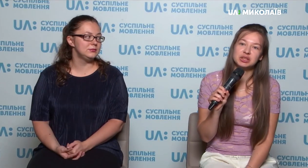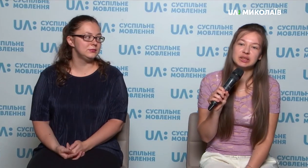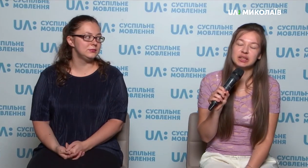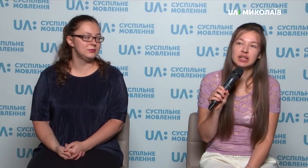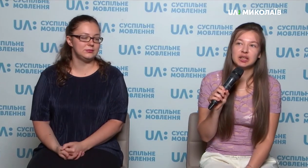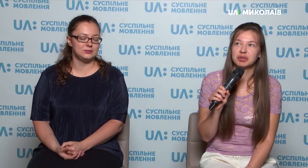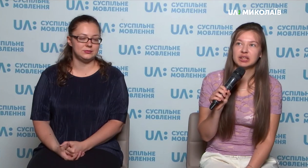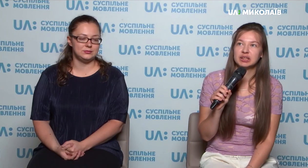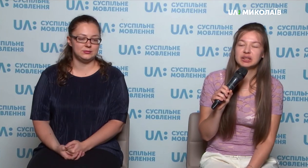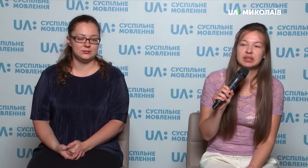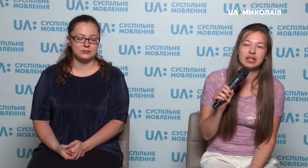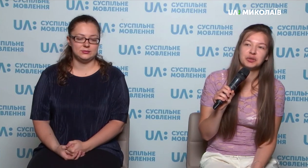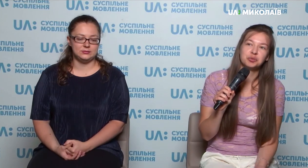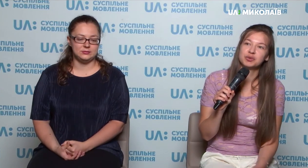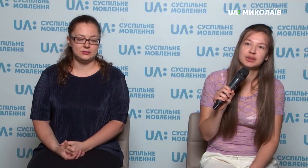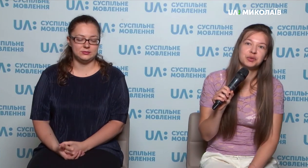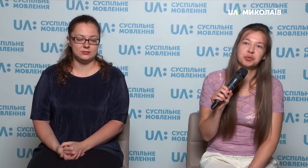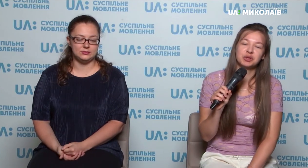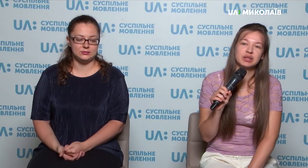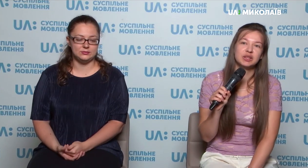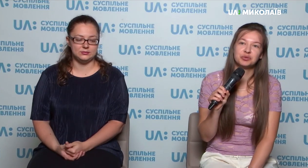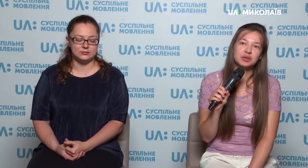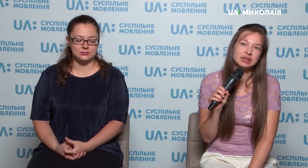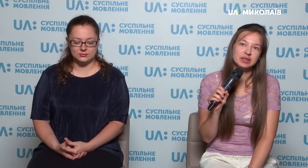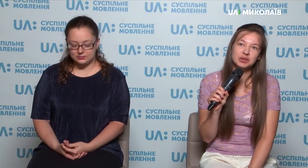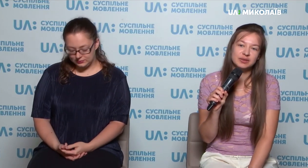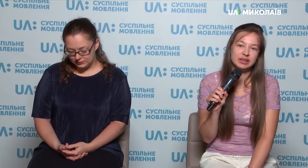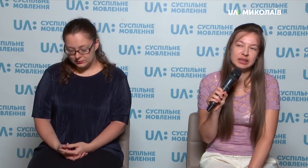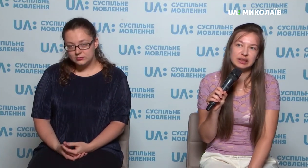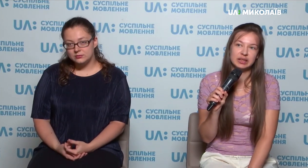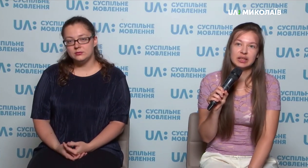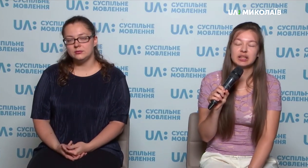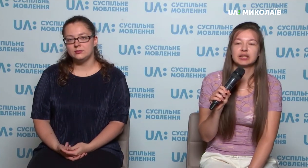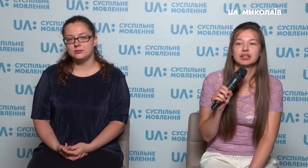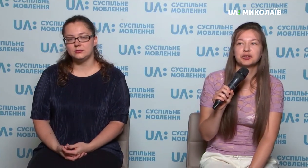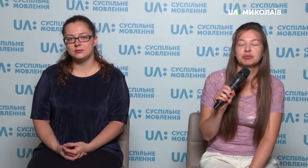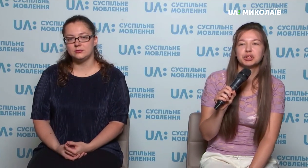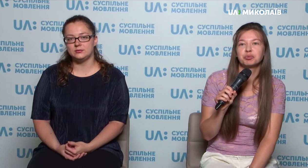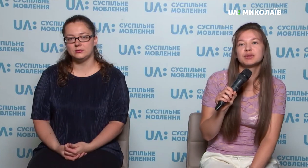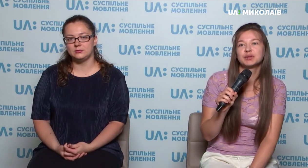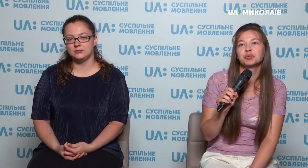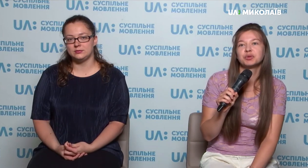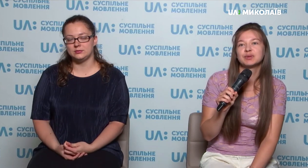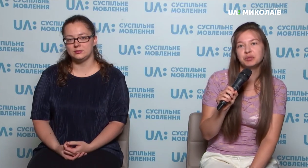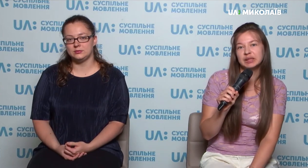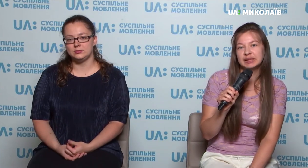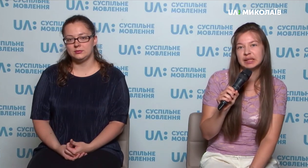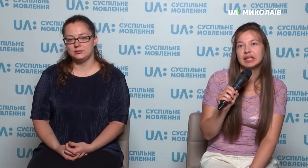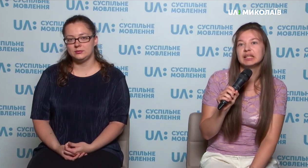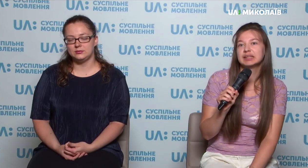житті, наприклад, так, комусь допомогти на вулиці, хто звернеться, чи просто порозумітися із